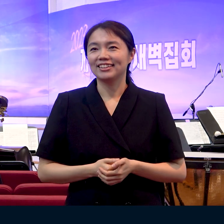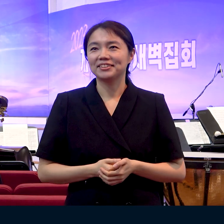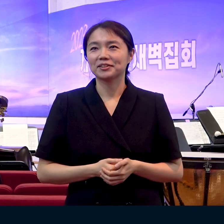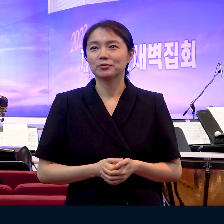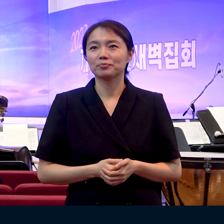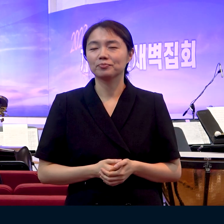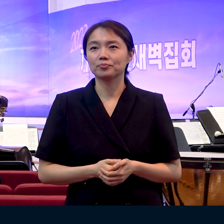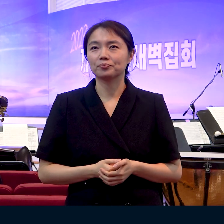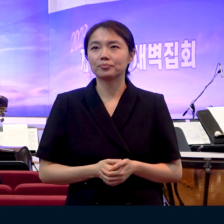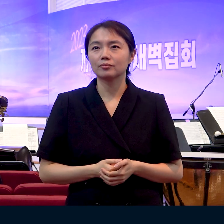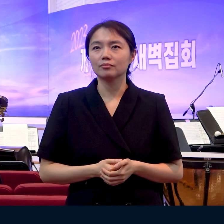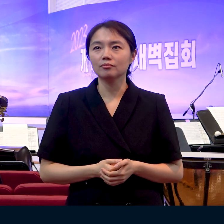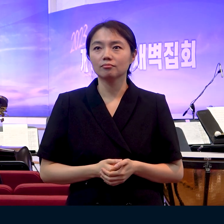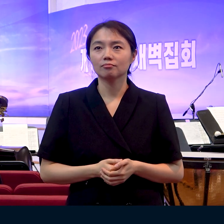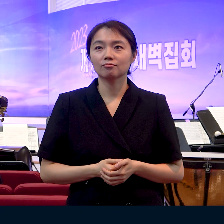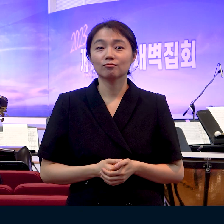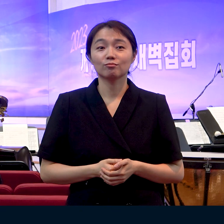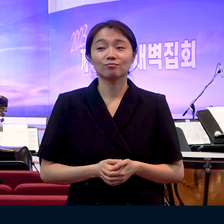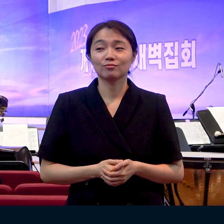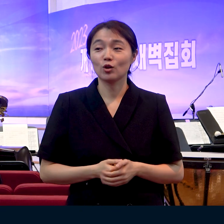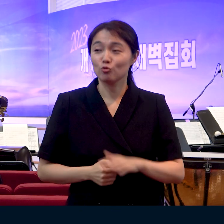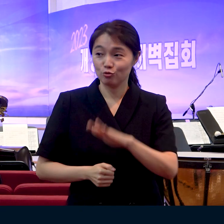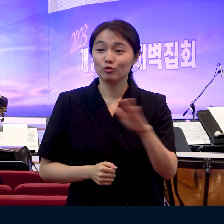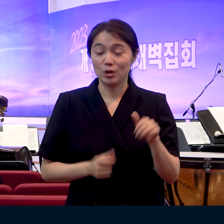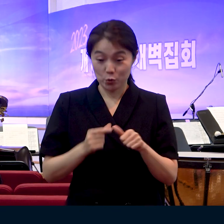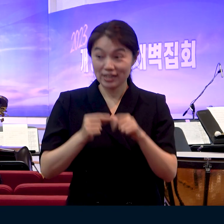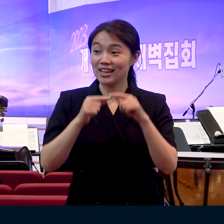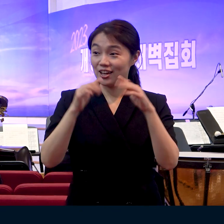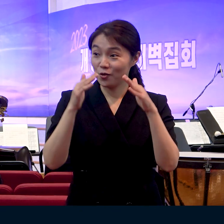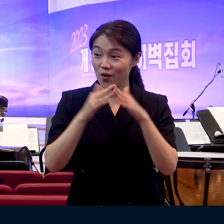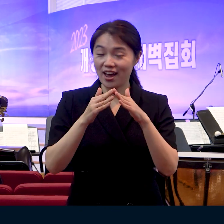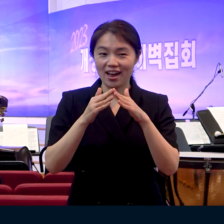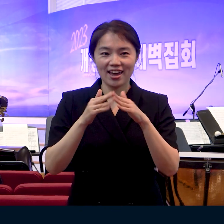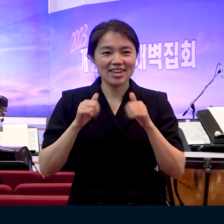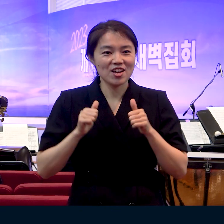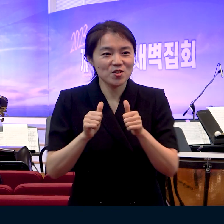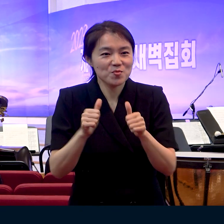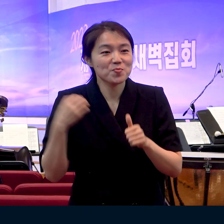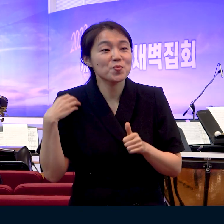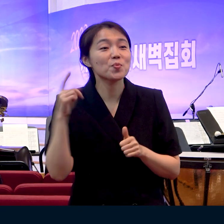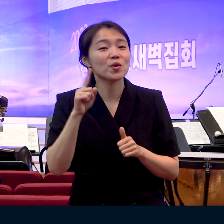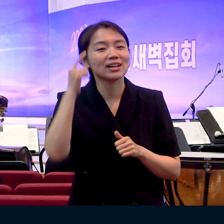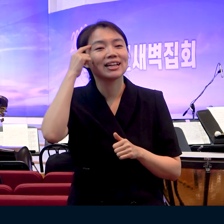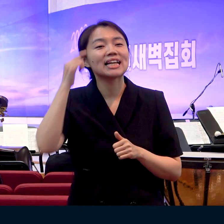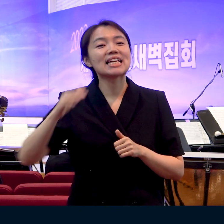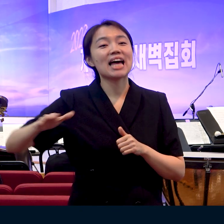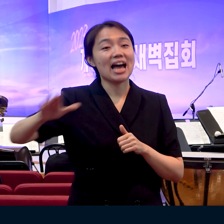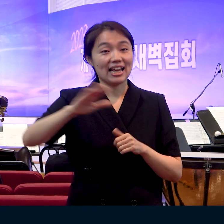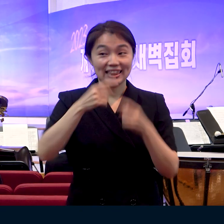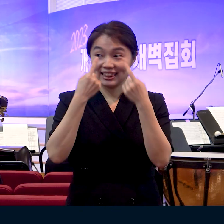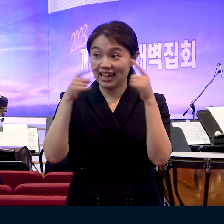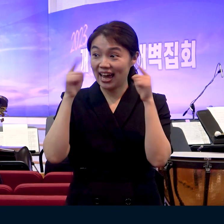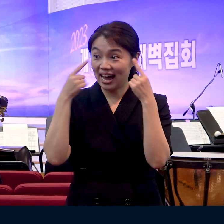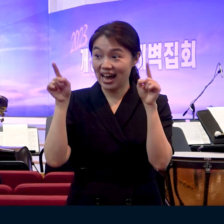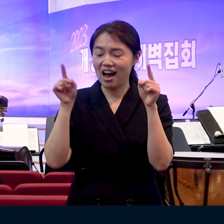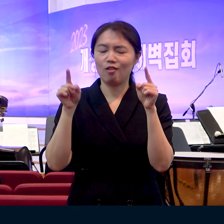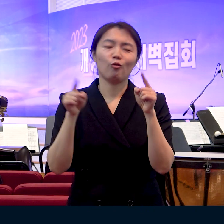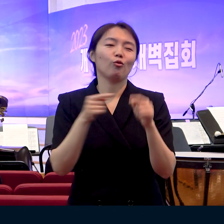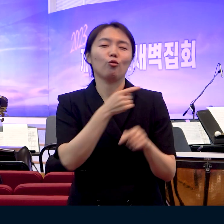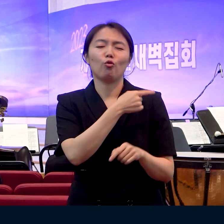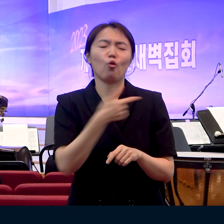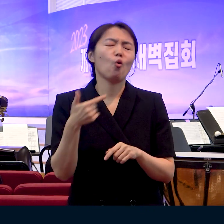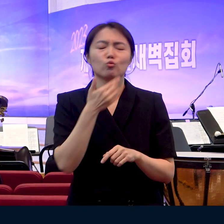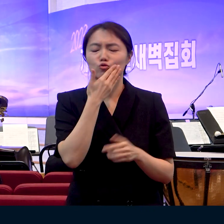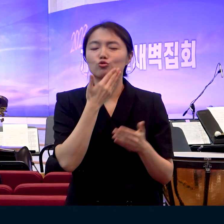이런 면에서 우리가 열심히 감당하고 있는 K국제대학이 저는 선교적으로 정말 중요하고 바른 것이다 라고